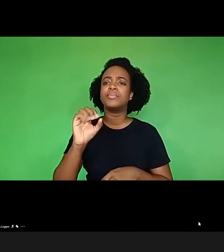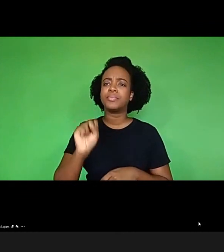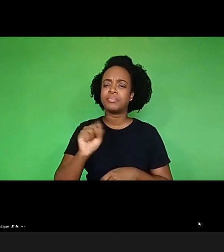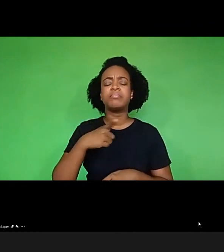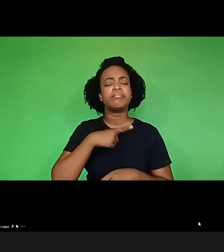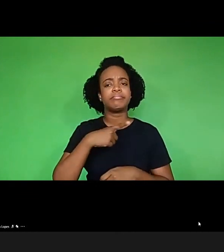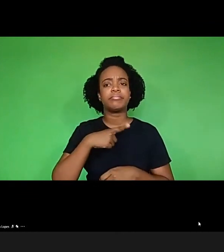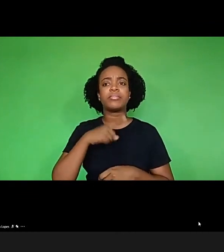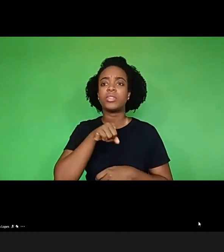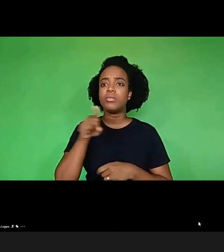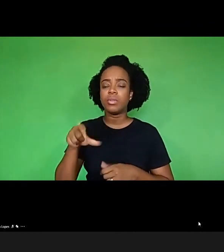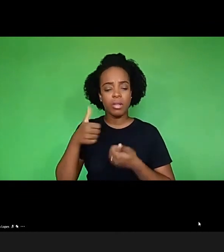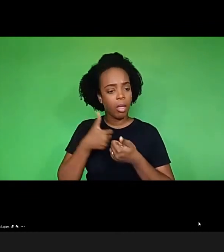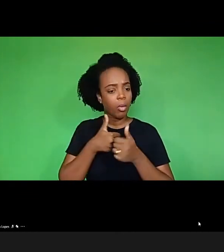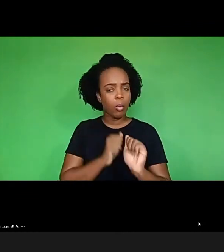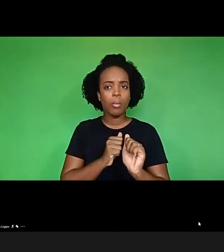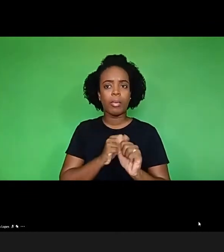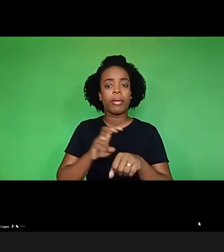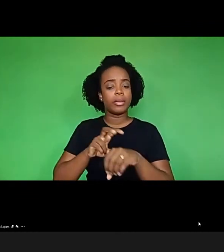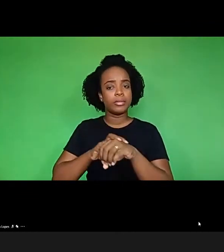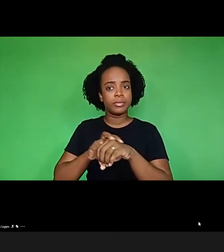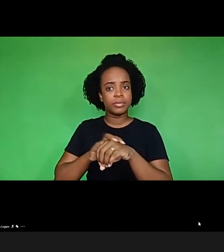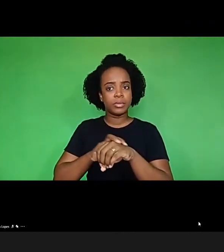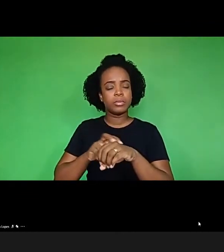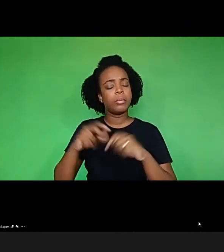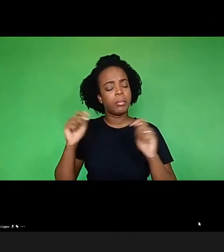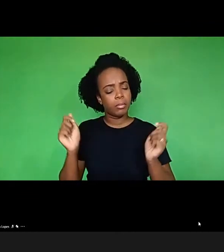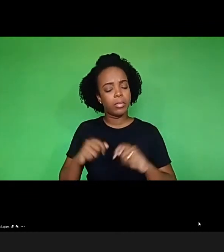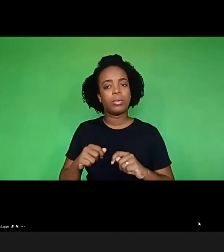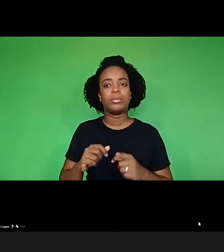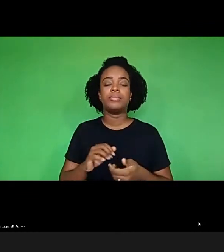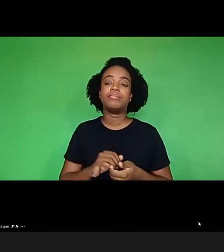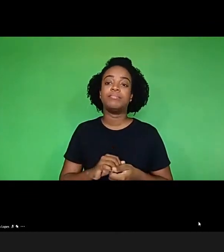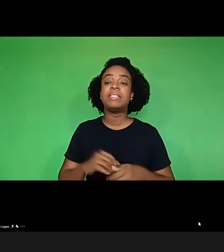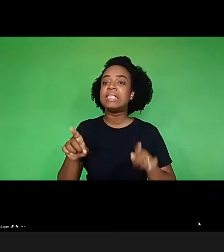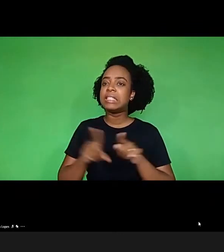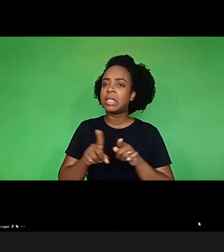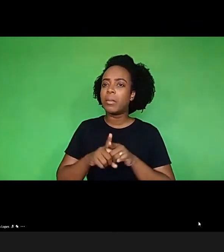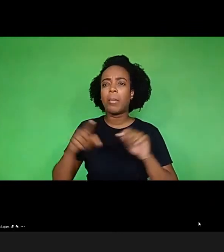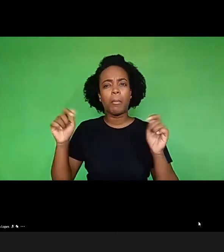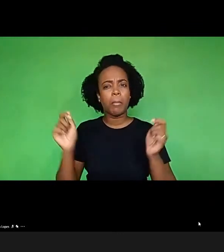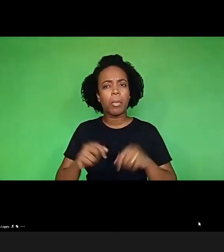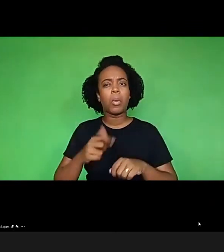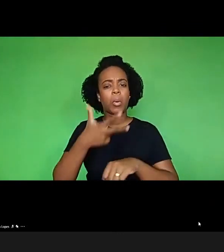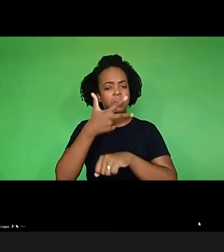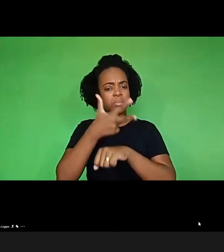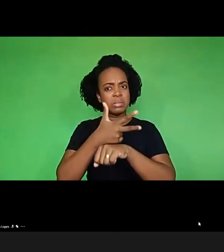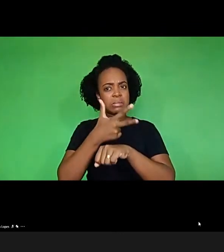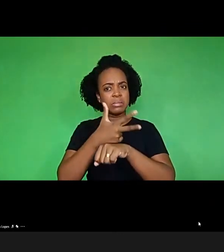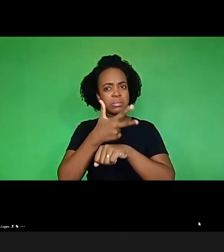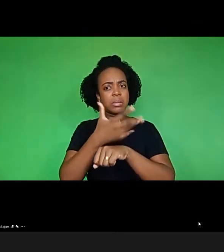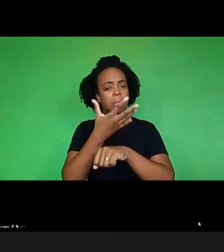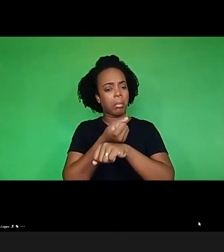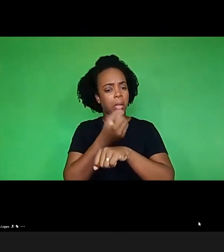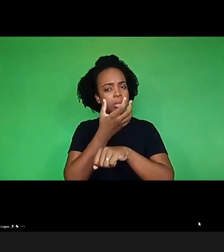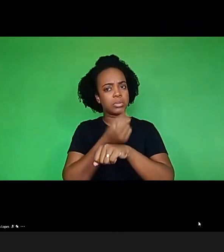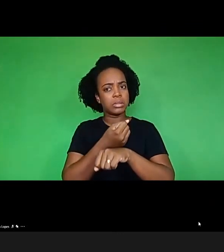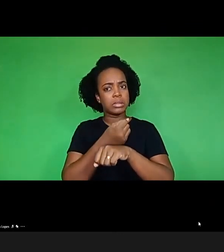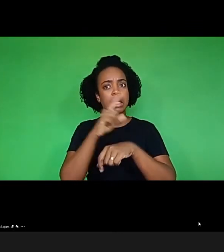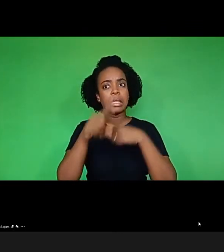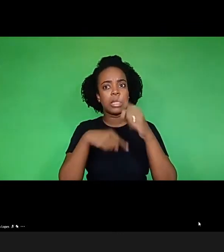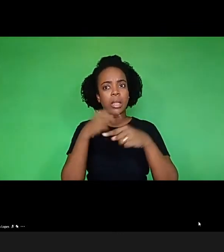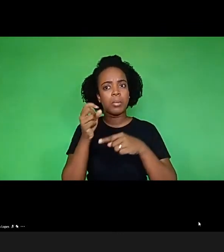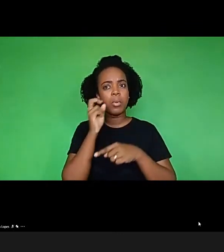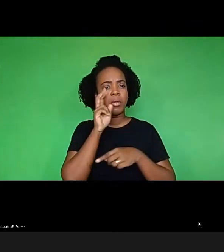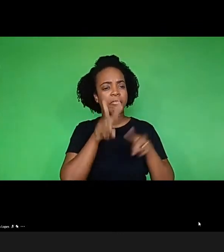conteúdo online por aqui. Ele permite que você grave as aulas, os encontros para utilizar depois. Tudo vai ser